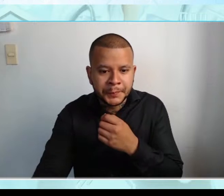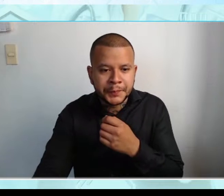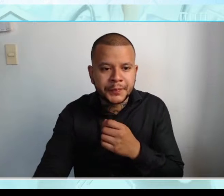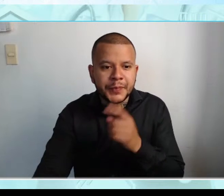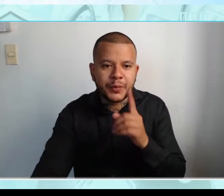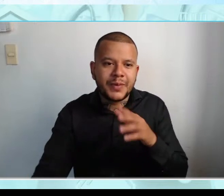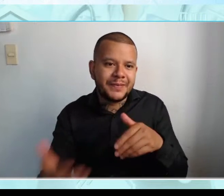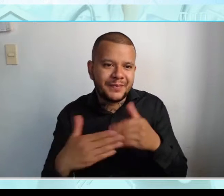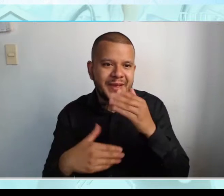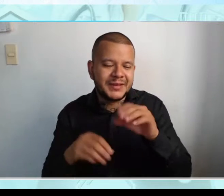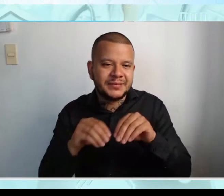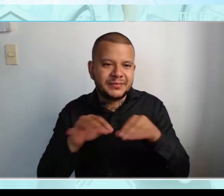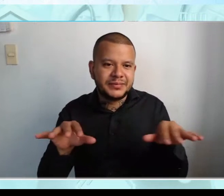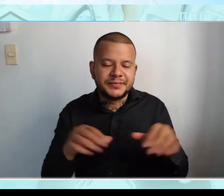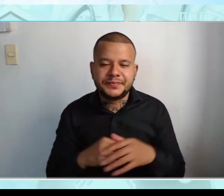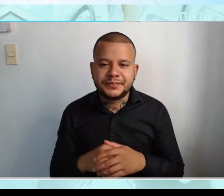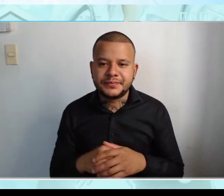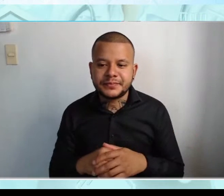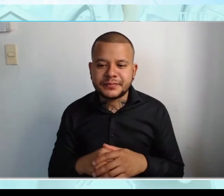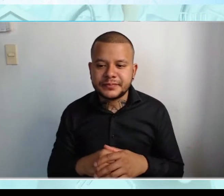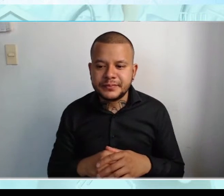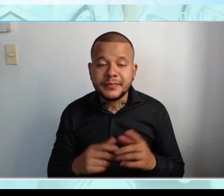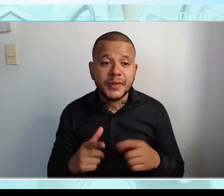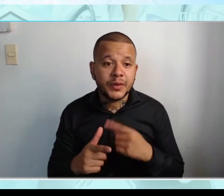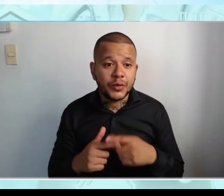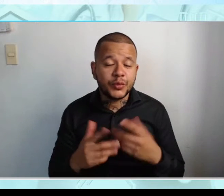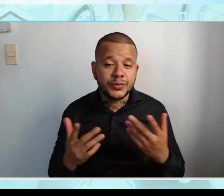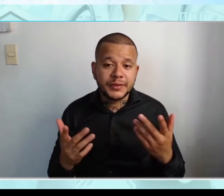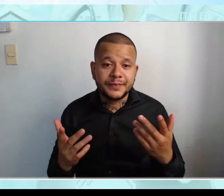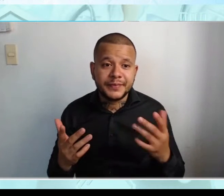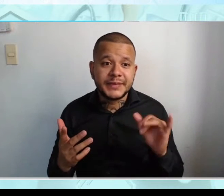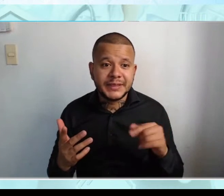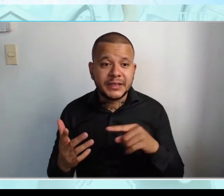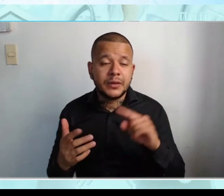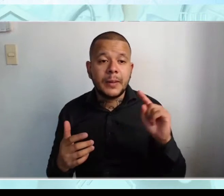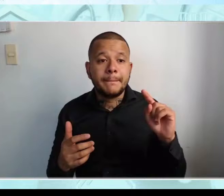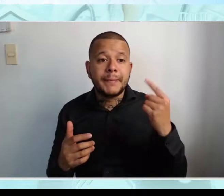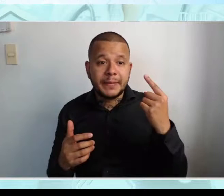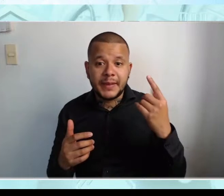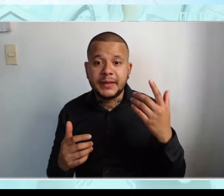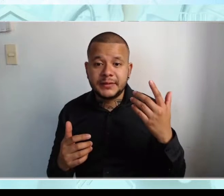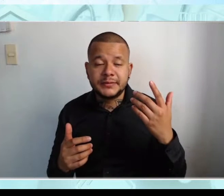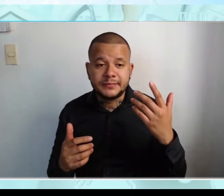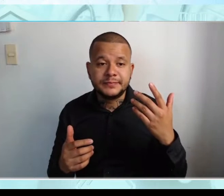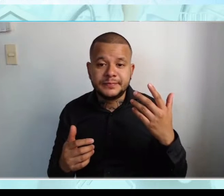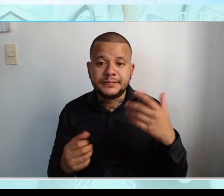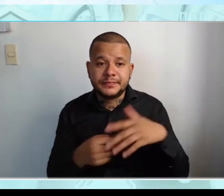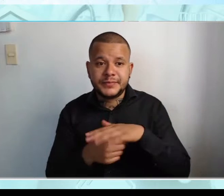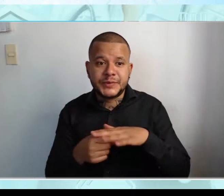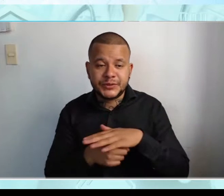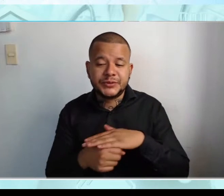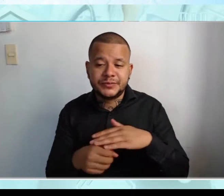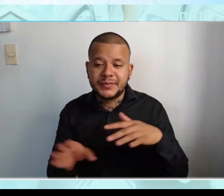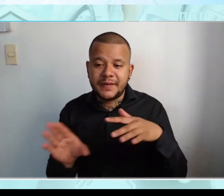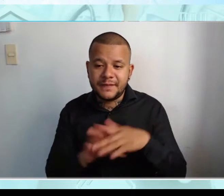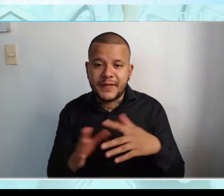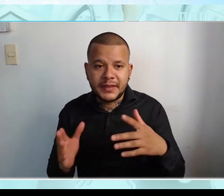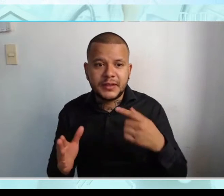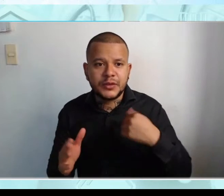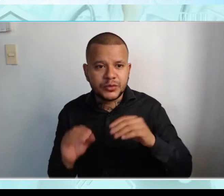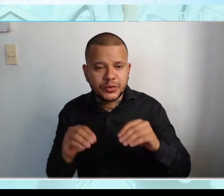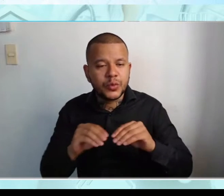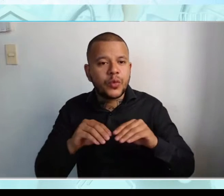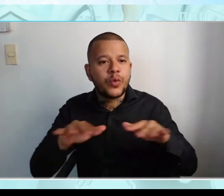acá en el departamento. Entonces, digamos que ahí hubo, digamos, un primer elemento que dificultó un poco que pudiéramos tener la